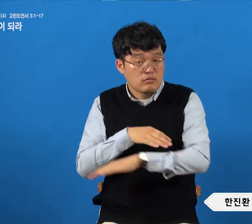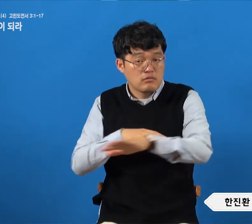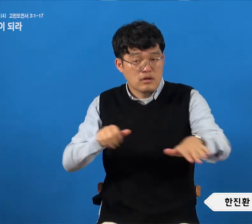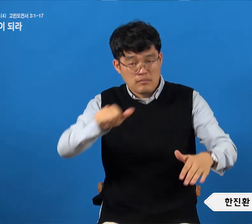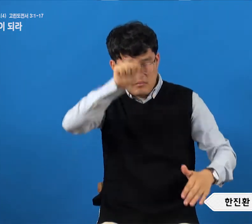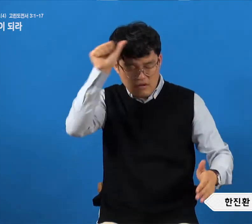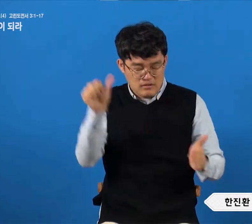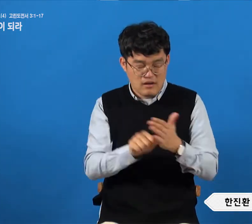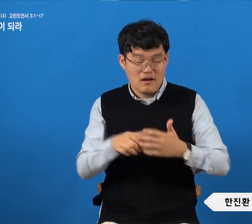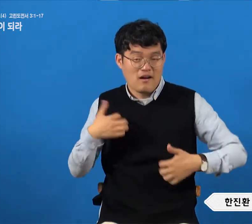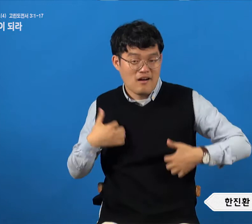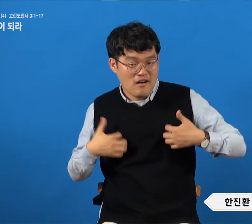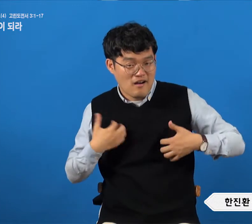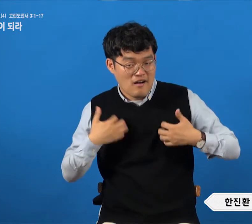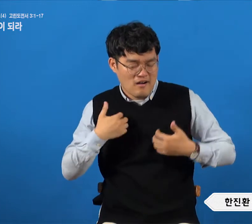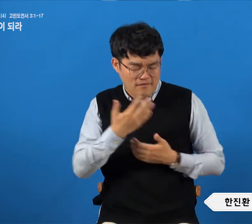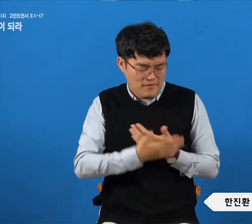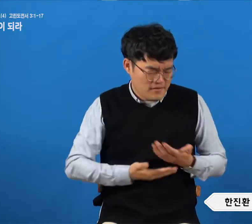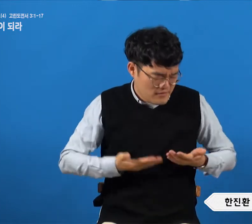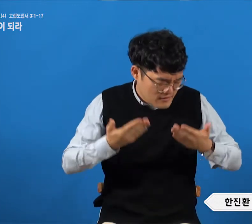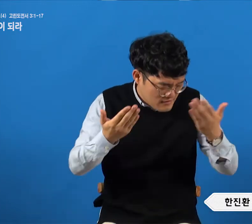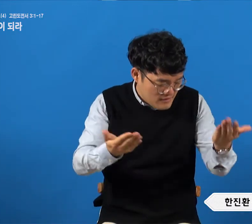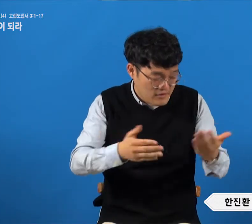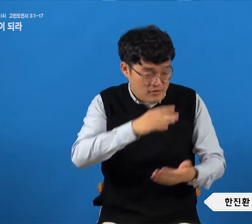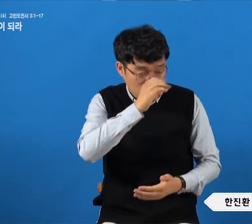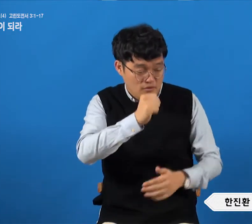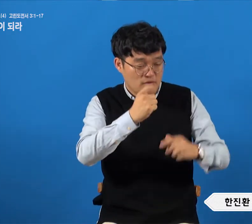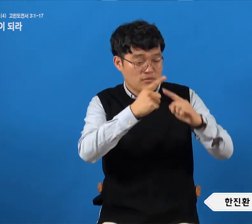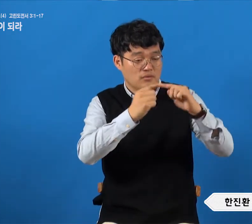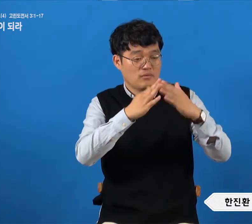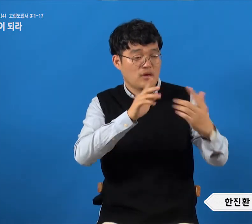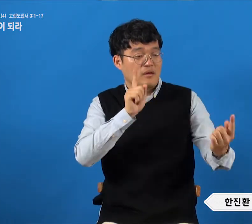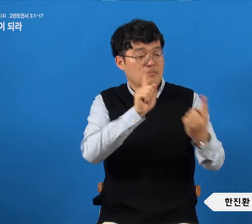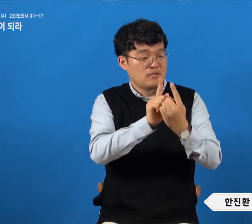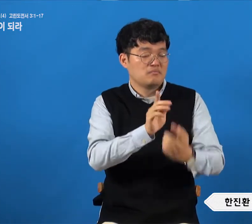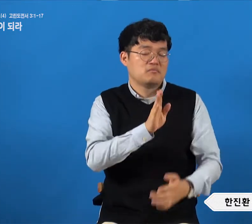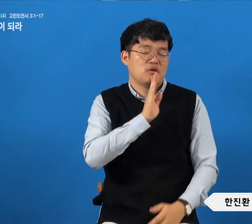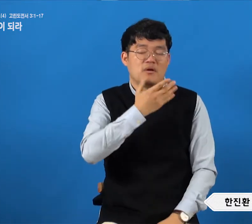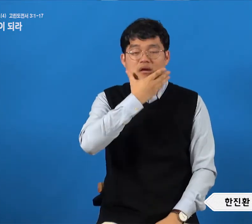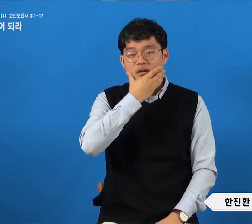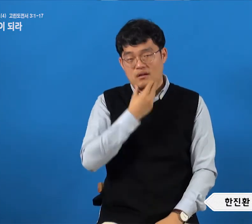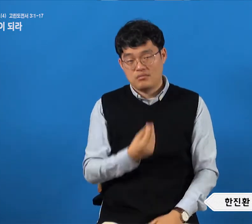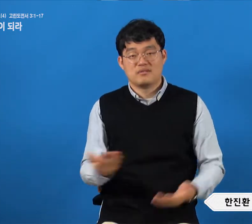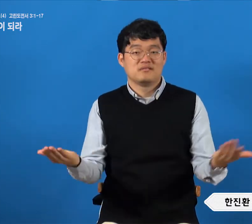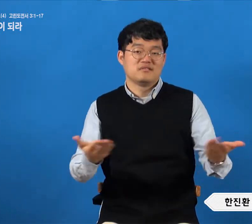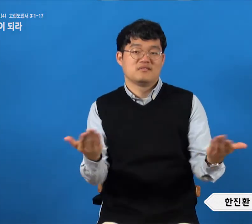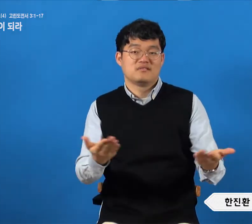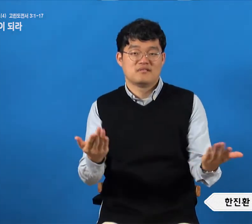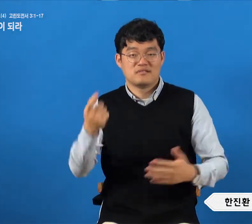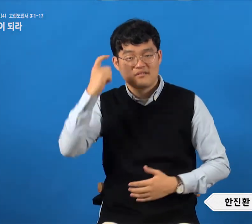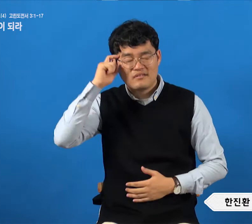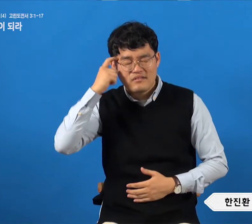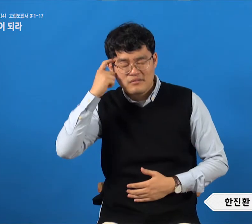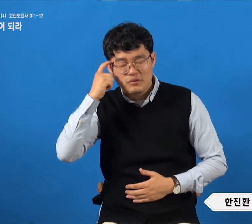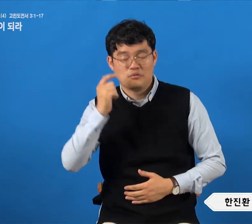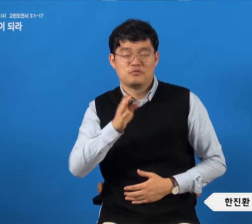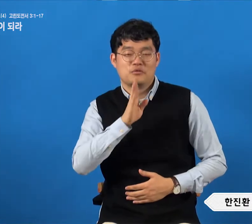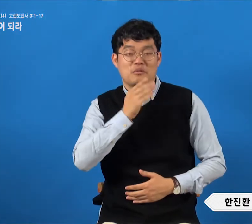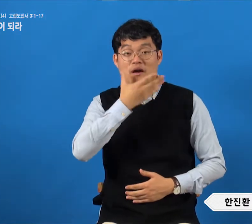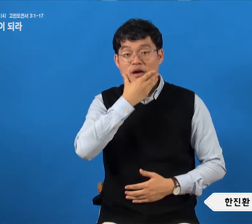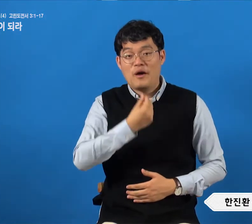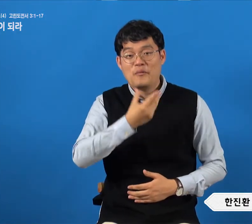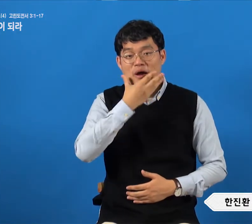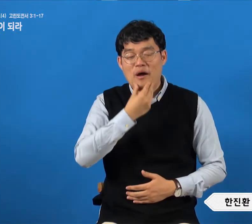기쁨으로 섬길 수 있는 좋은 교회를 만나는 것이 얼마나 복인지 모릅니다. 생각만 해도 행복에